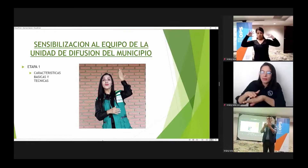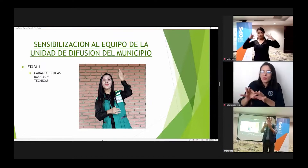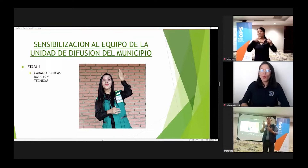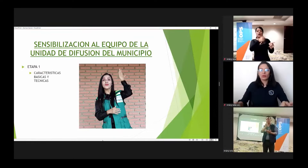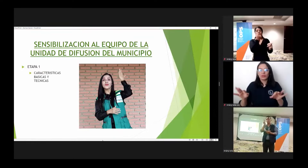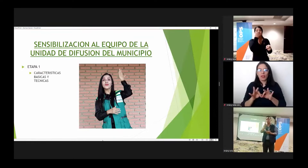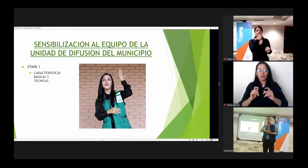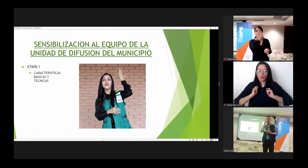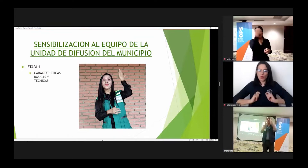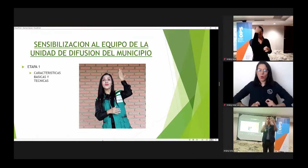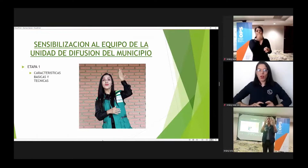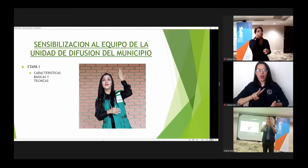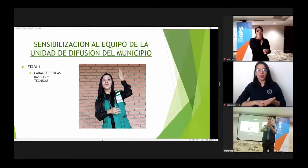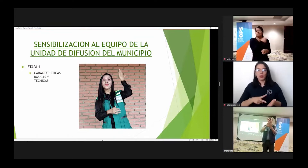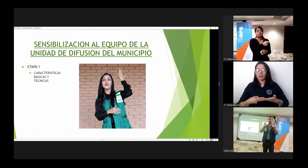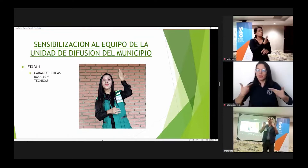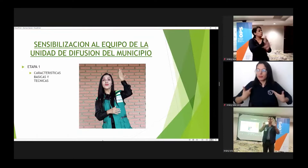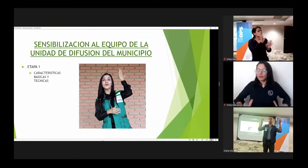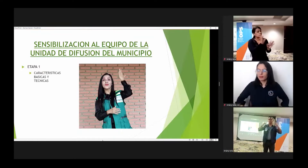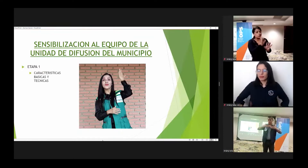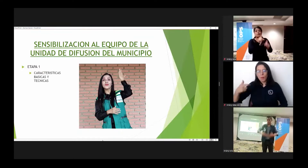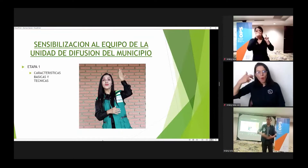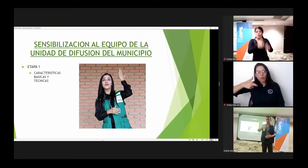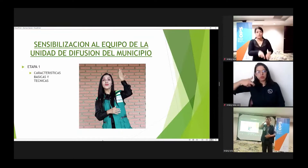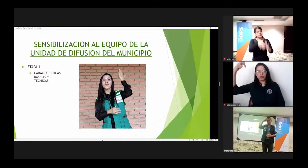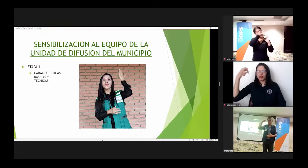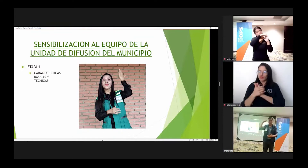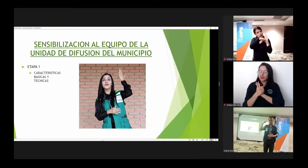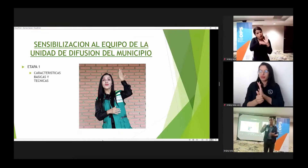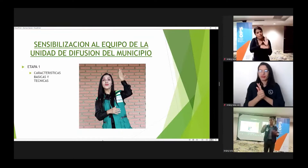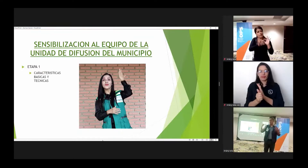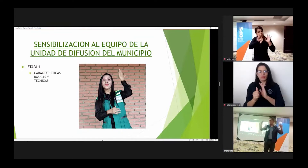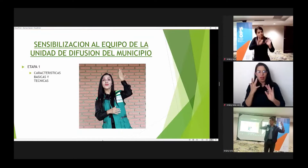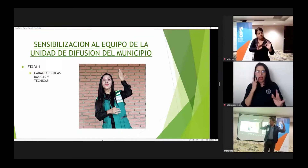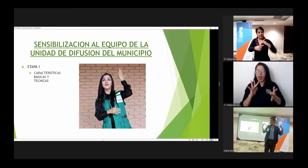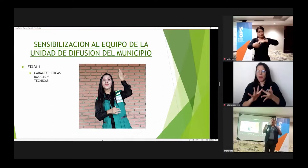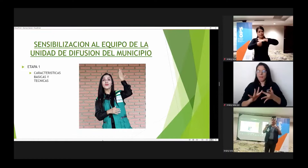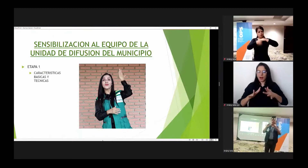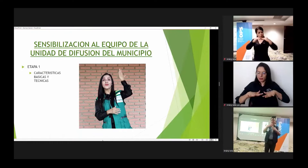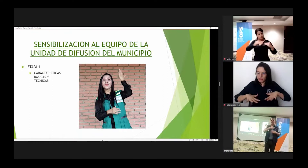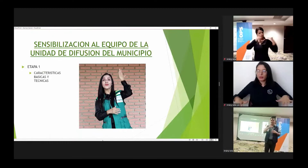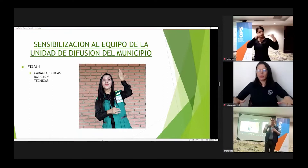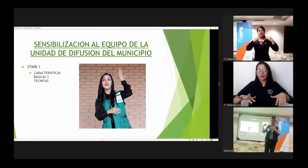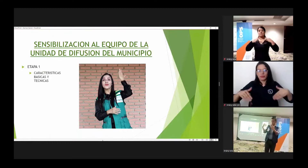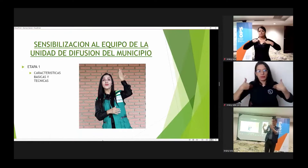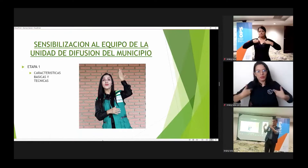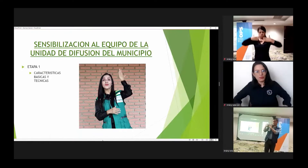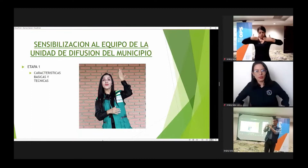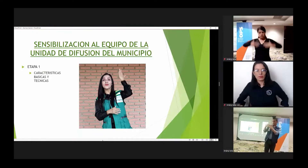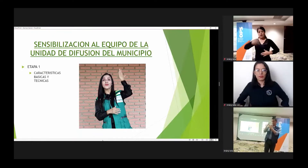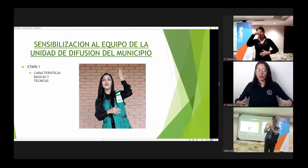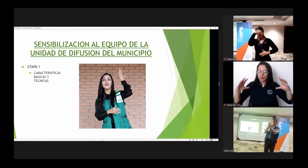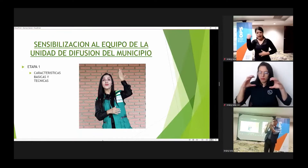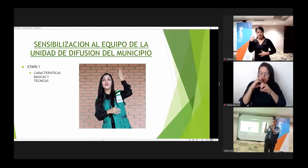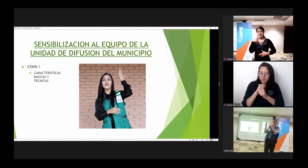profesional de interpretación necesitaban ajustes técnicos, el uniforme, le querían obligar